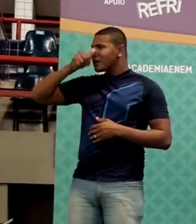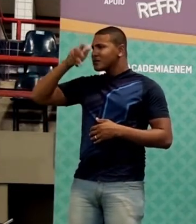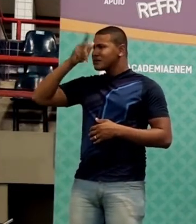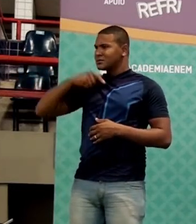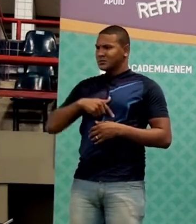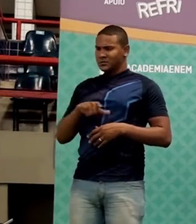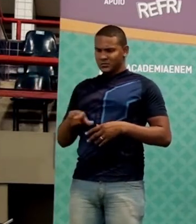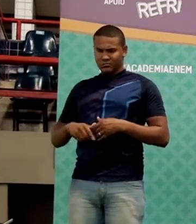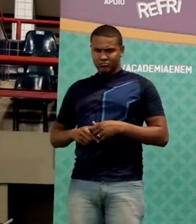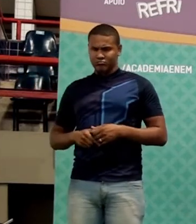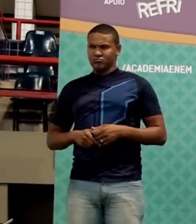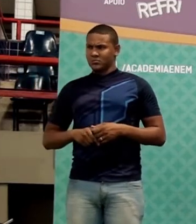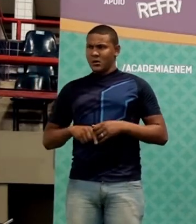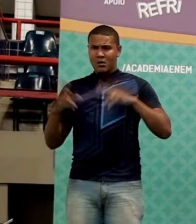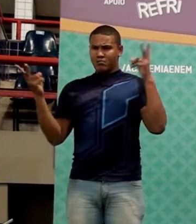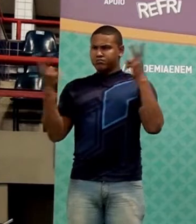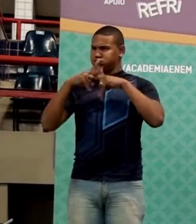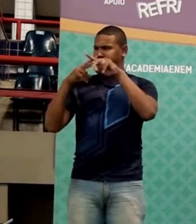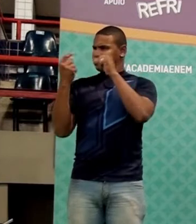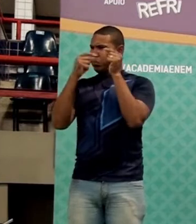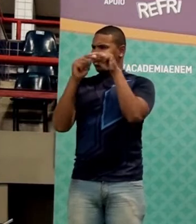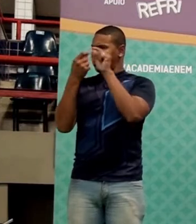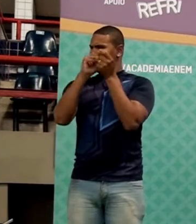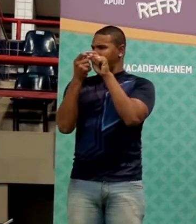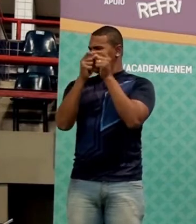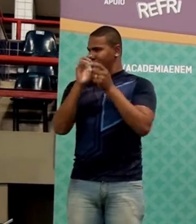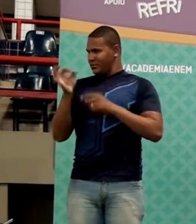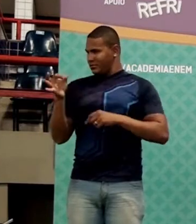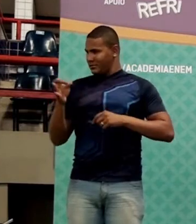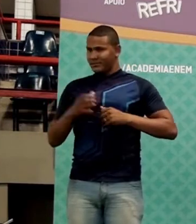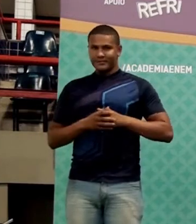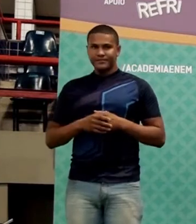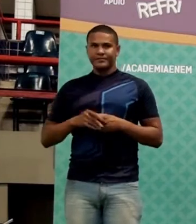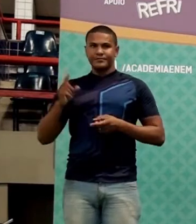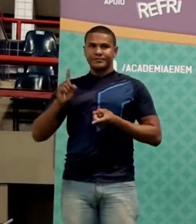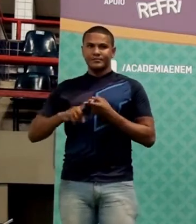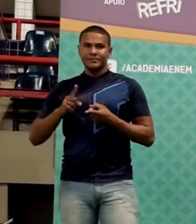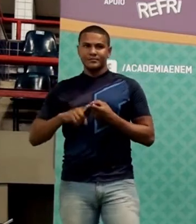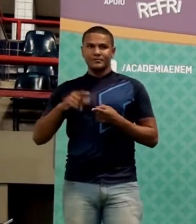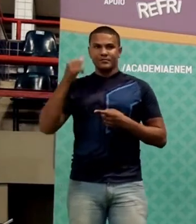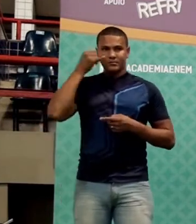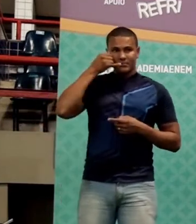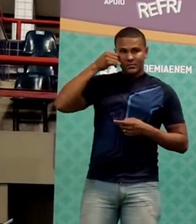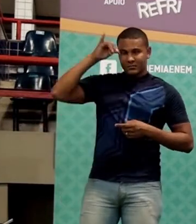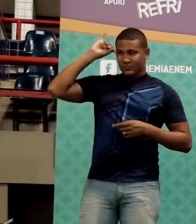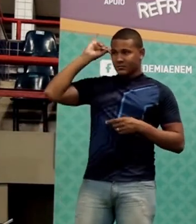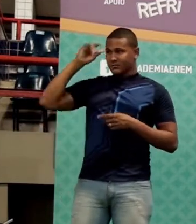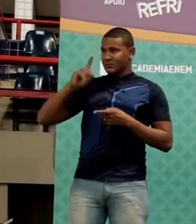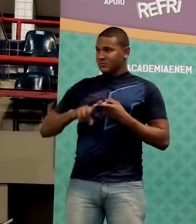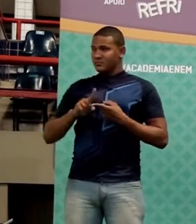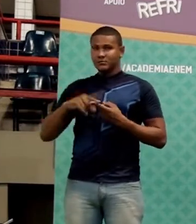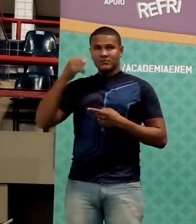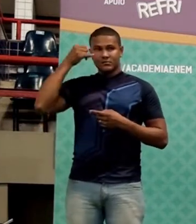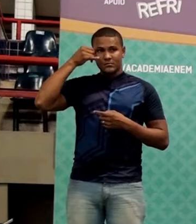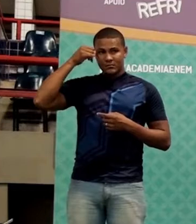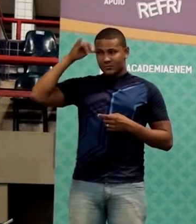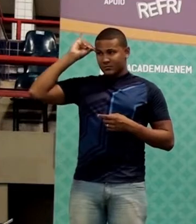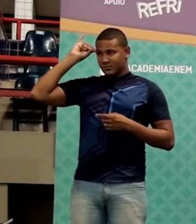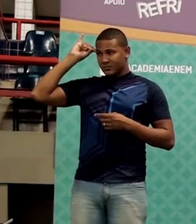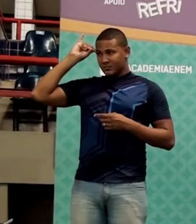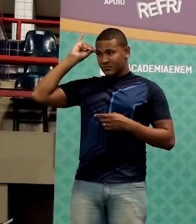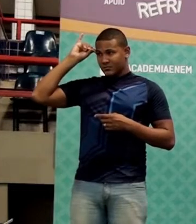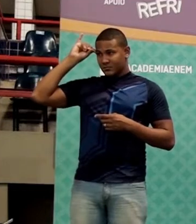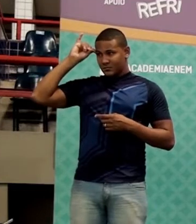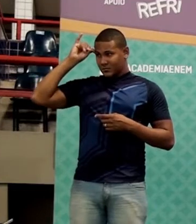brigar. Você vê que na vaquejada, por exemplo, né? Era aqui atrás. Antigamente o